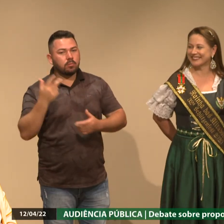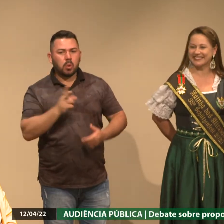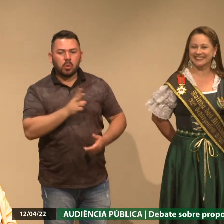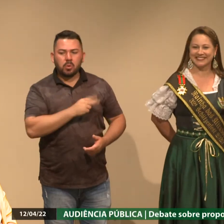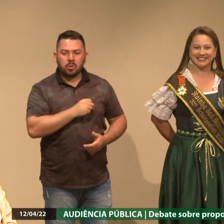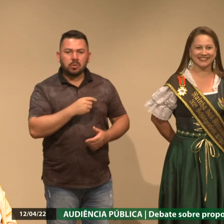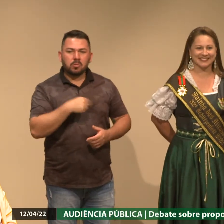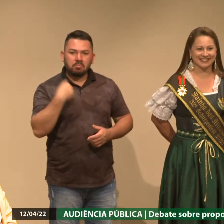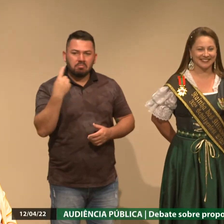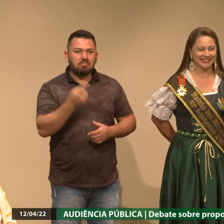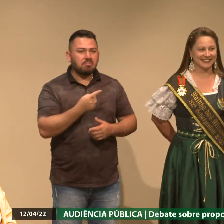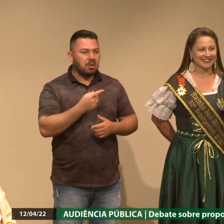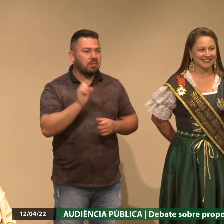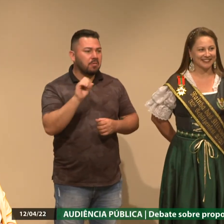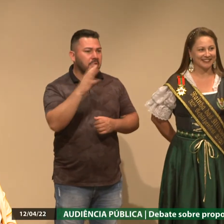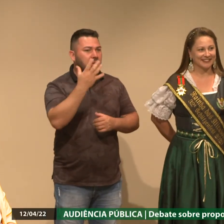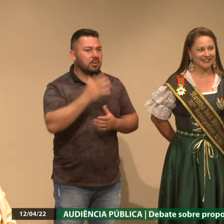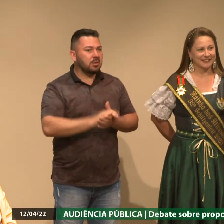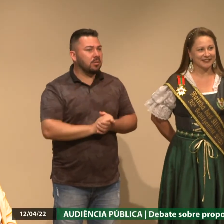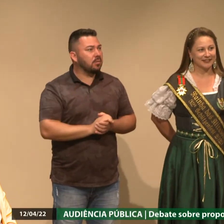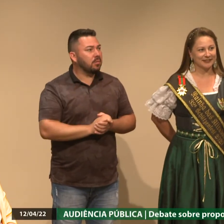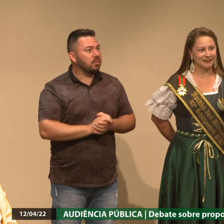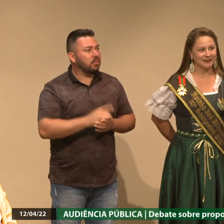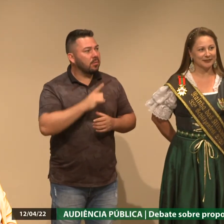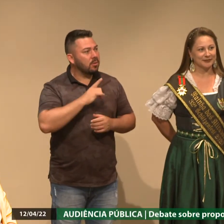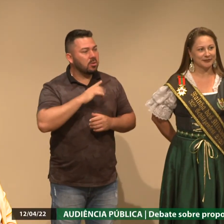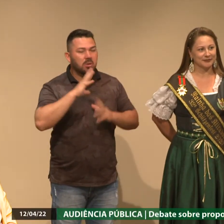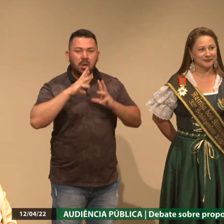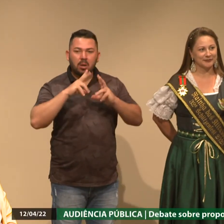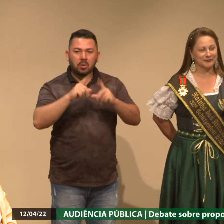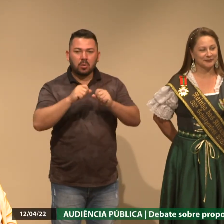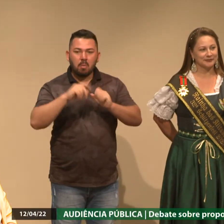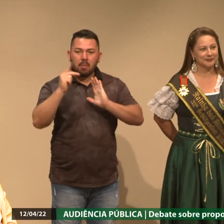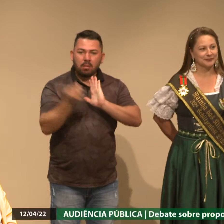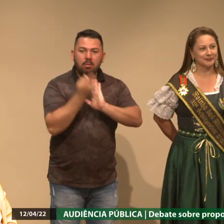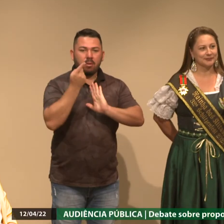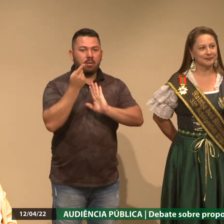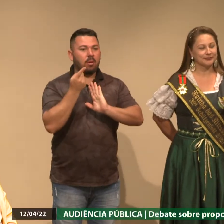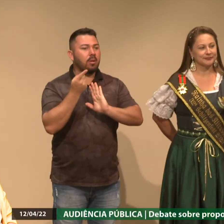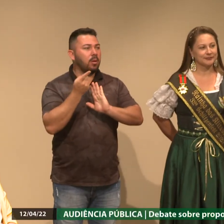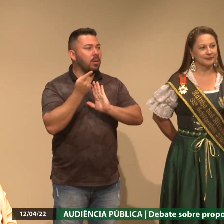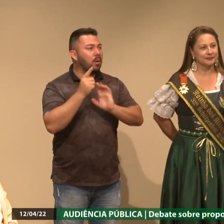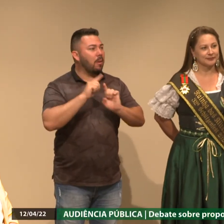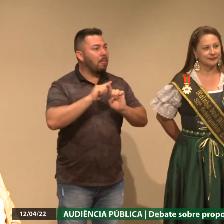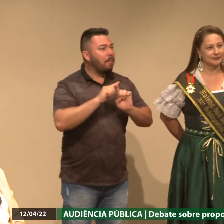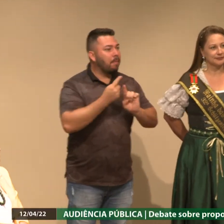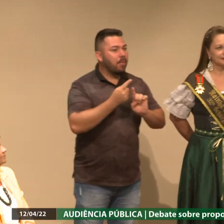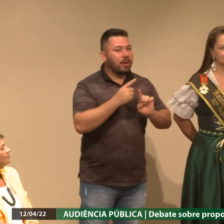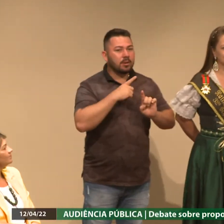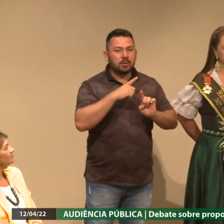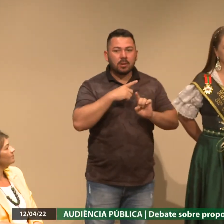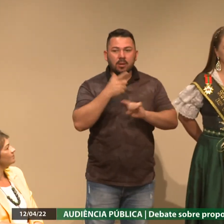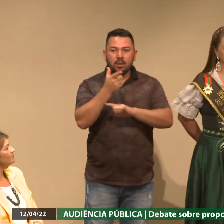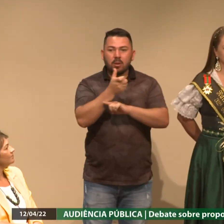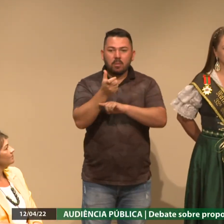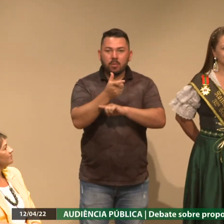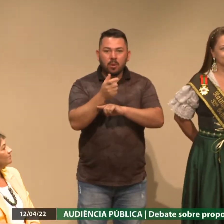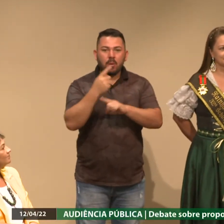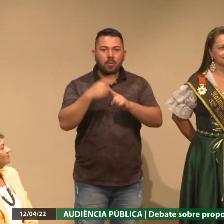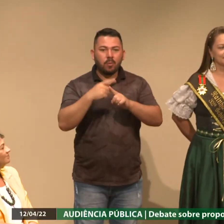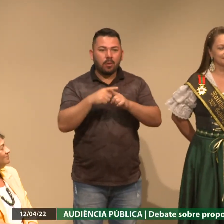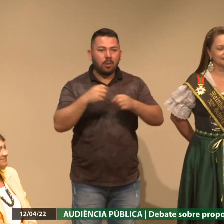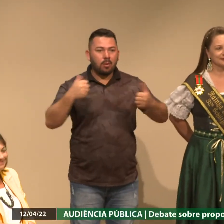é uma festa que tinha tudo para dar errado é porque junta tiro com